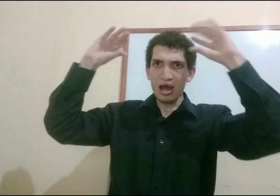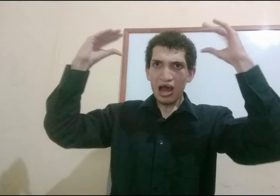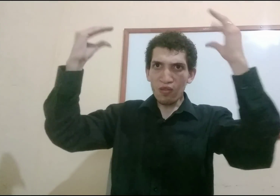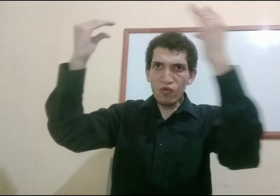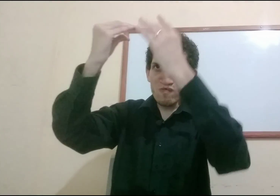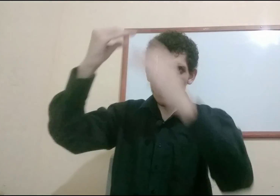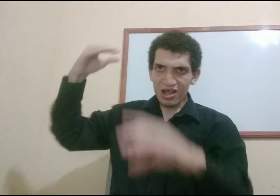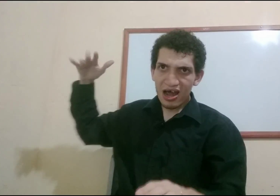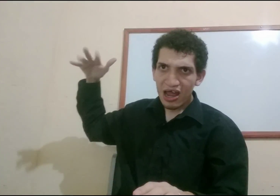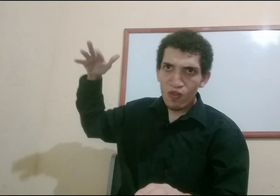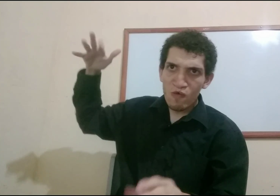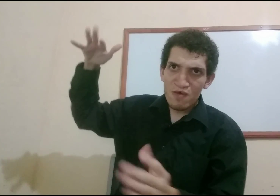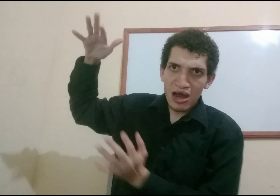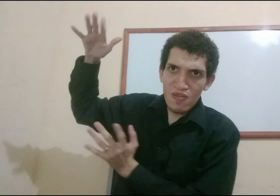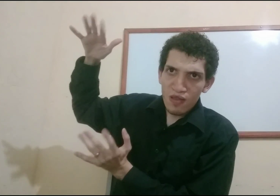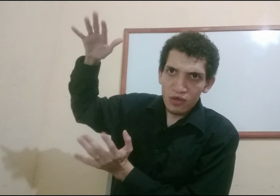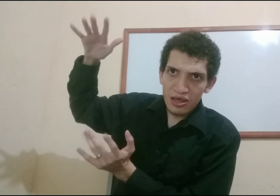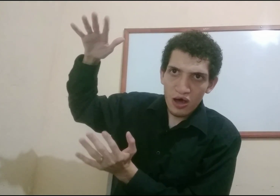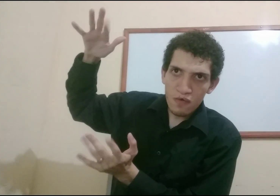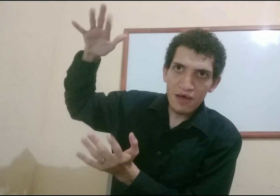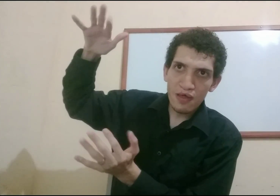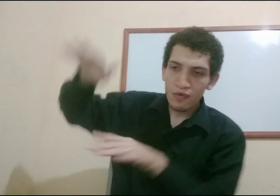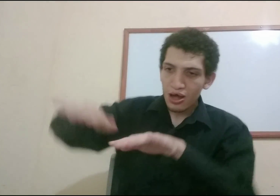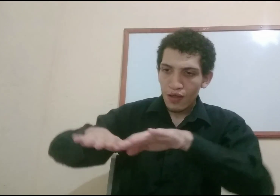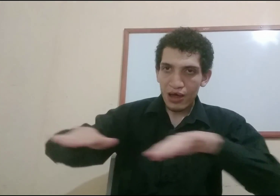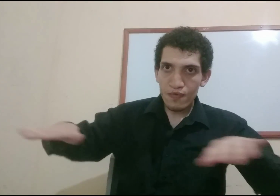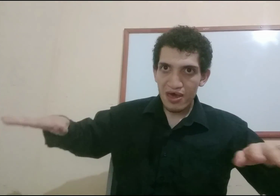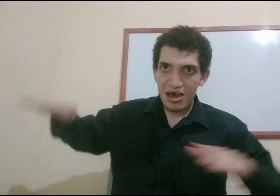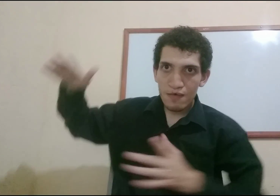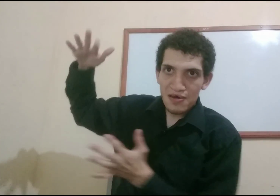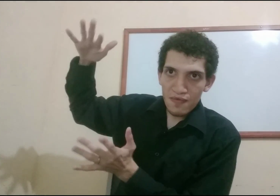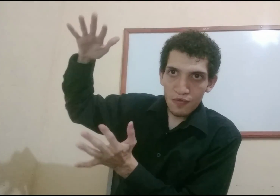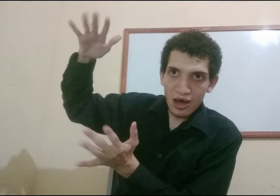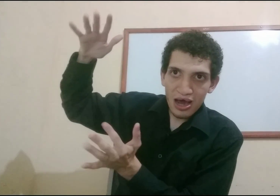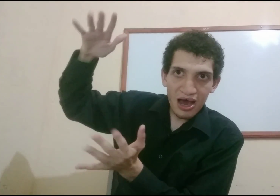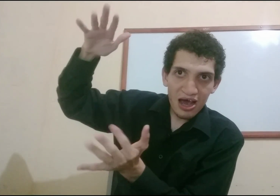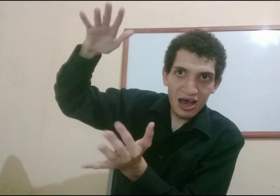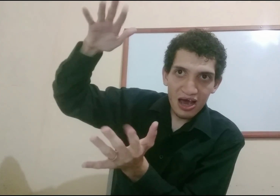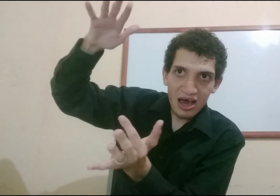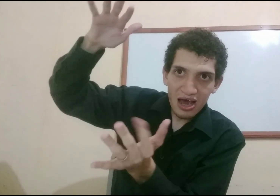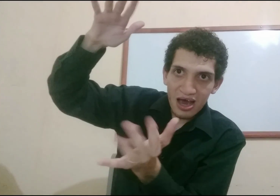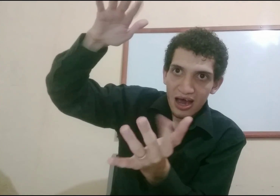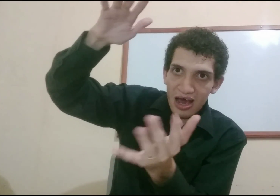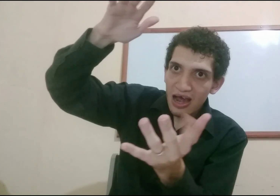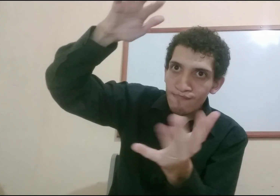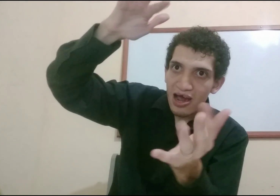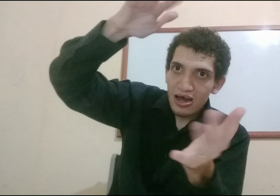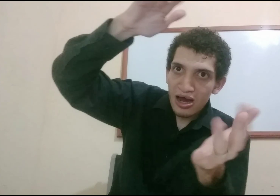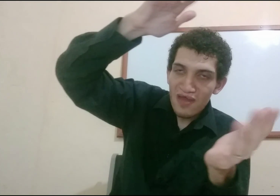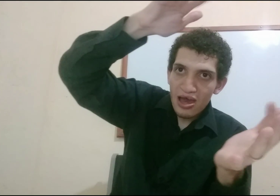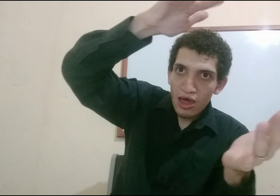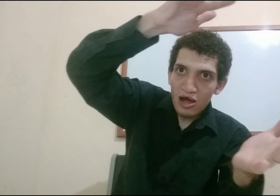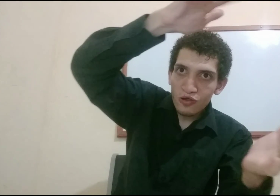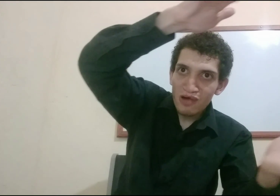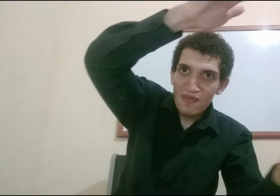a nuvem, aí a nuvem vai andando no céu e vai tendo na terra, vai tendo a marca dela, da sombra dela